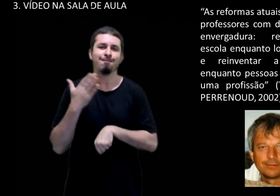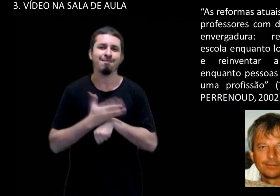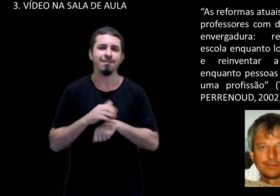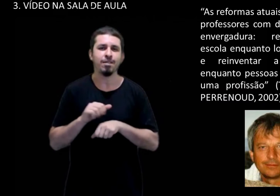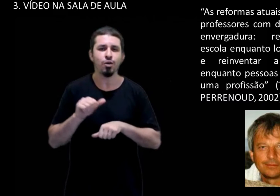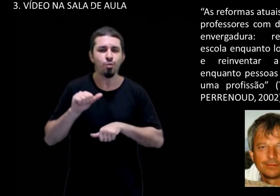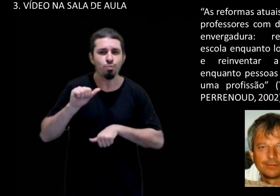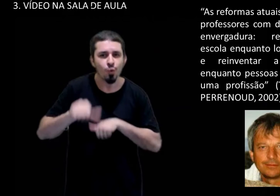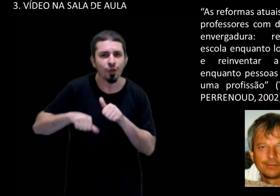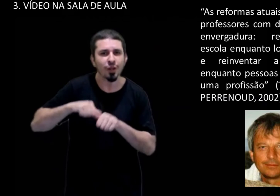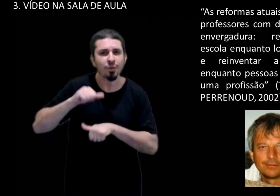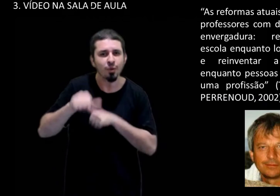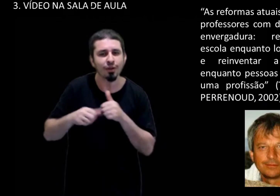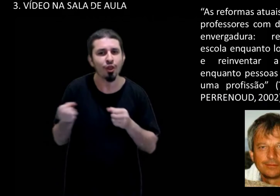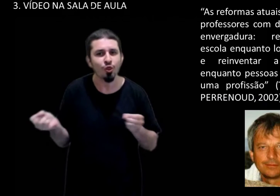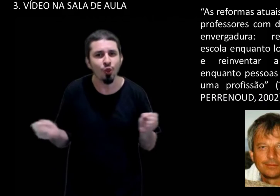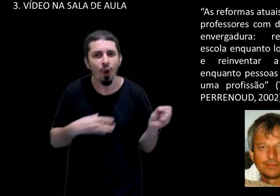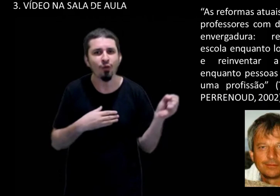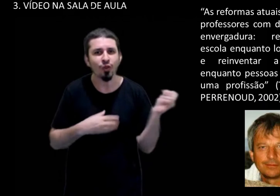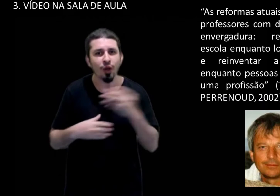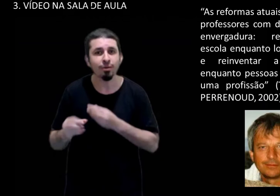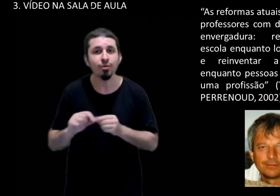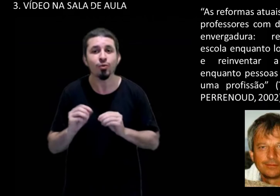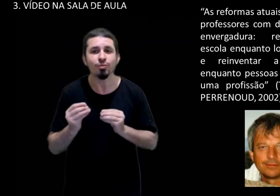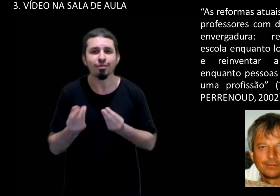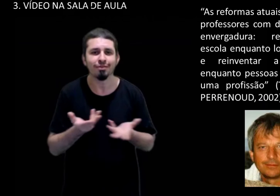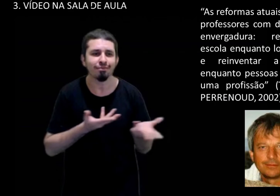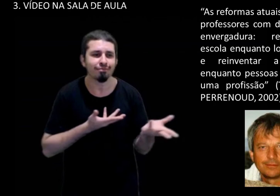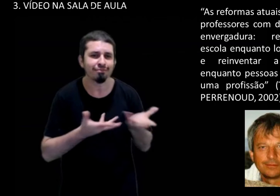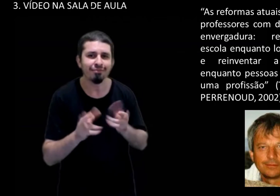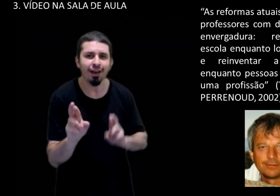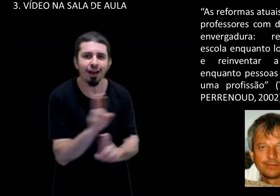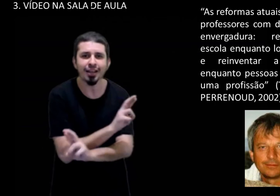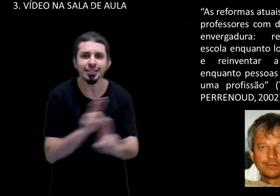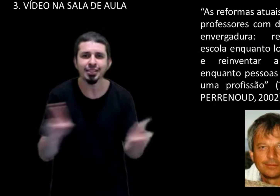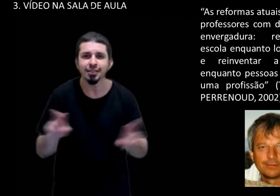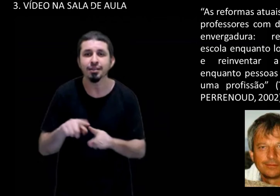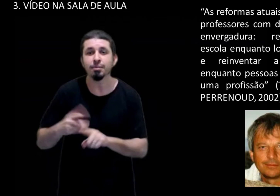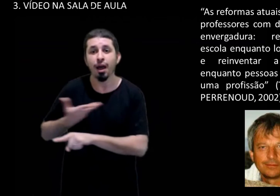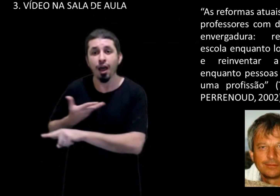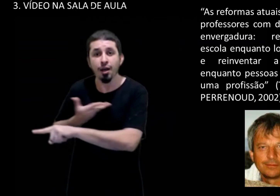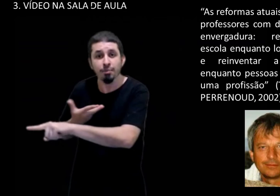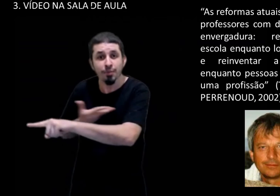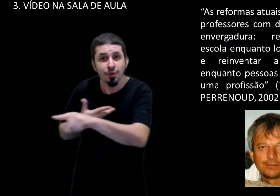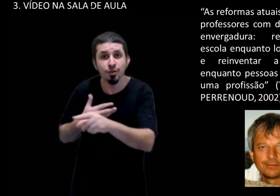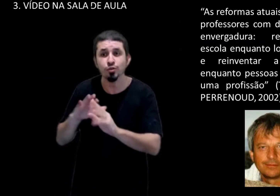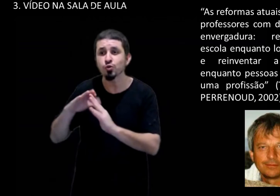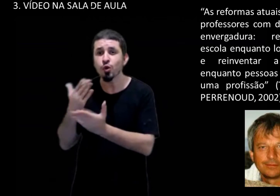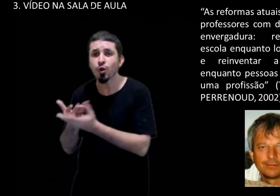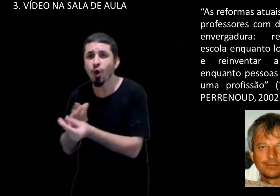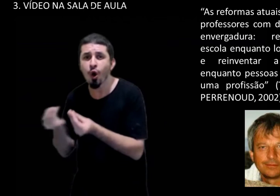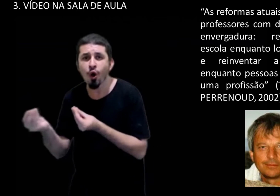própria organização de trabalho em sua escola e consigo mesmo. O professor percebe que há urgência em